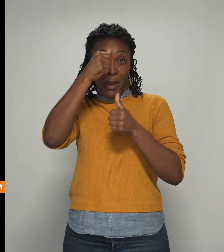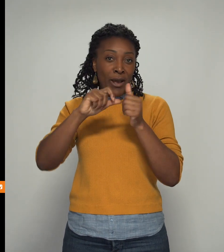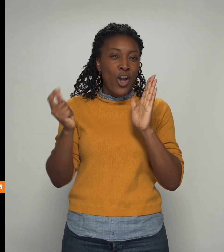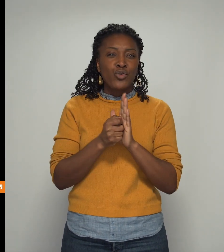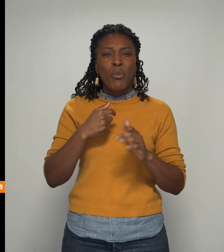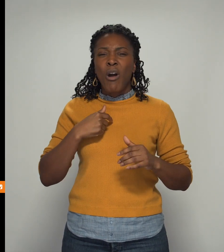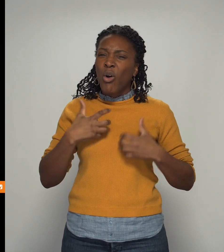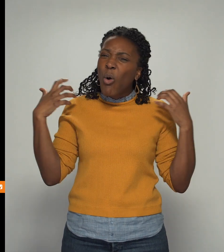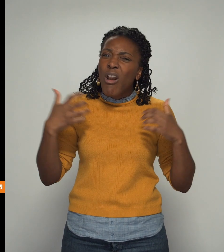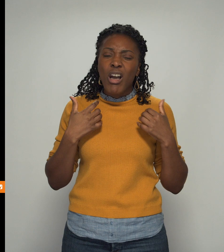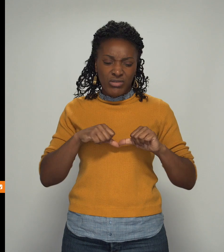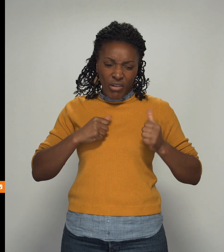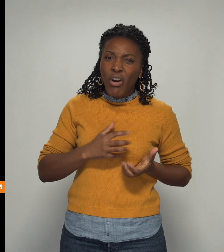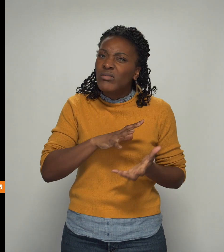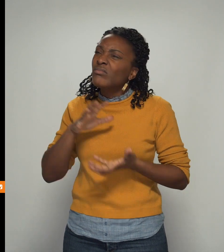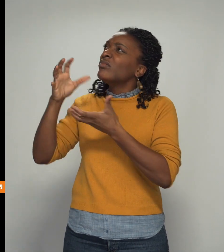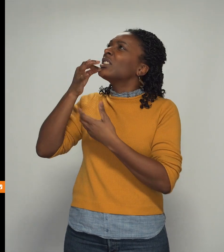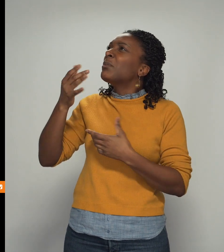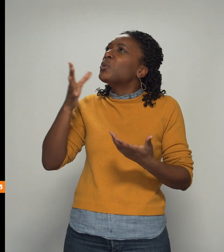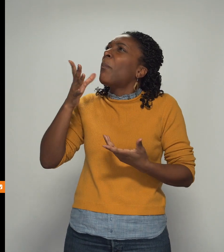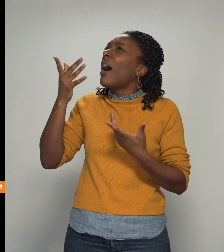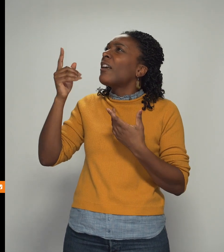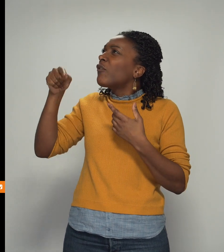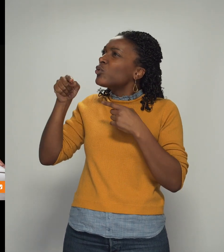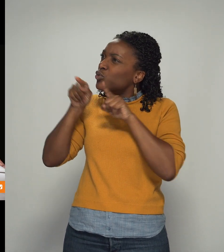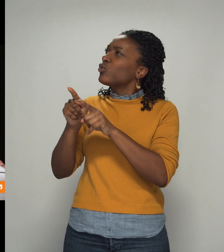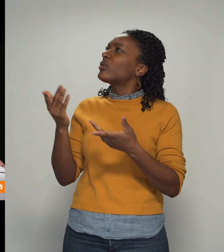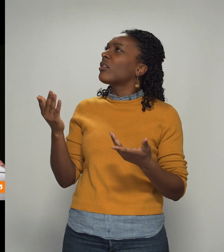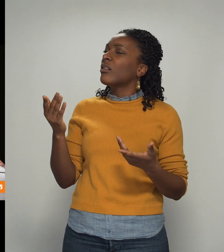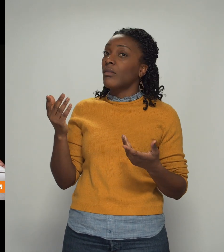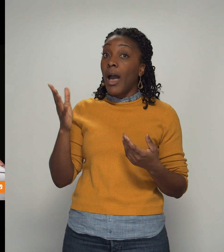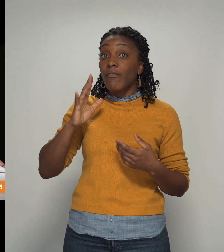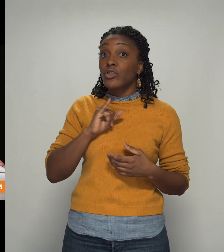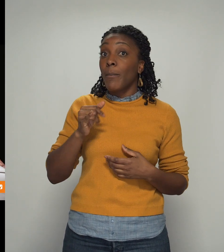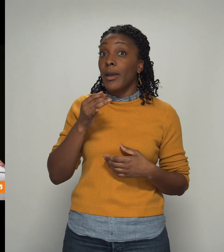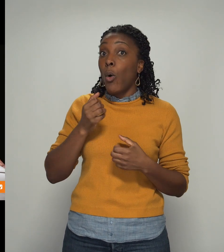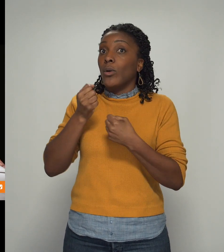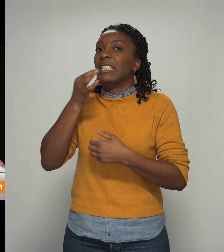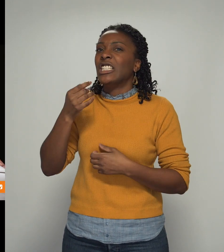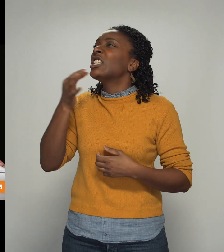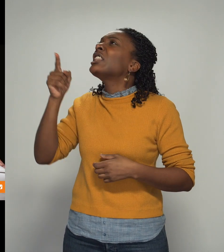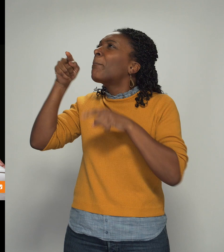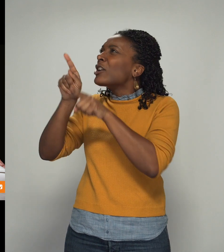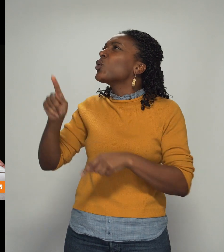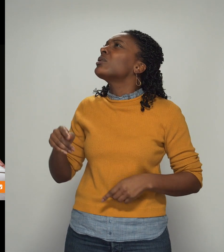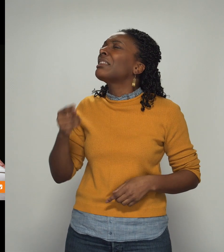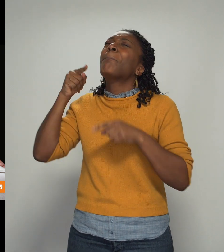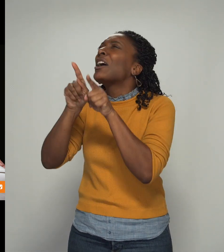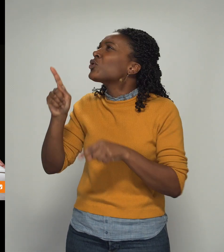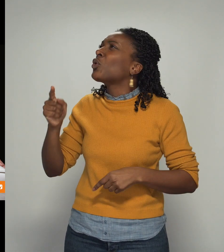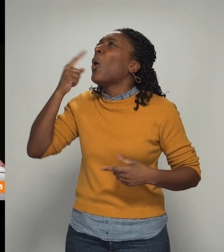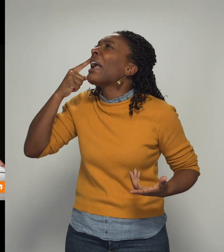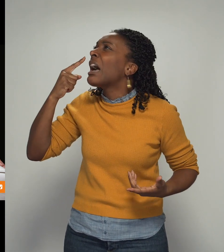décide de livrer mon cœur à Dieu. Je dis mais tu peux pas être juste. J'ai jamais osé dire ça à Dieu, mais un jour je lui dis t'es pas juste. Regarde ce qui